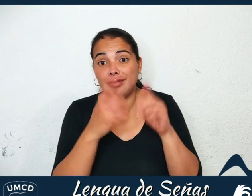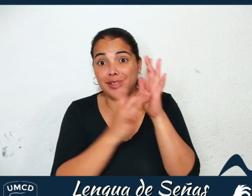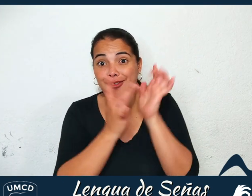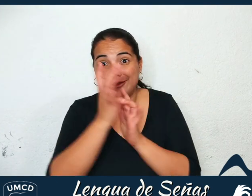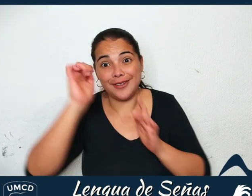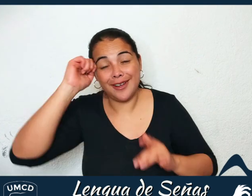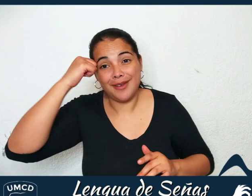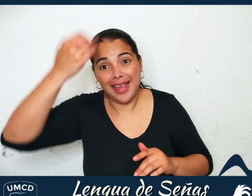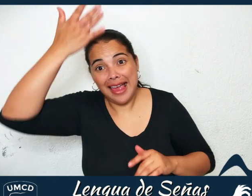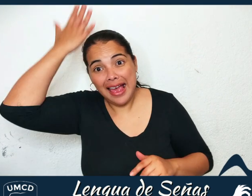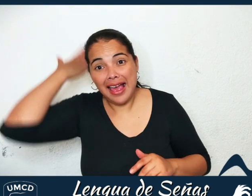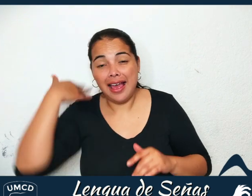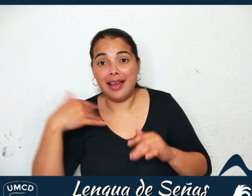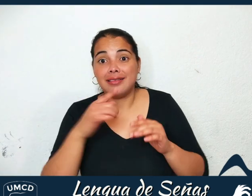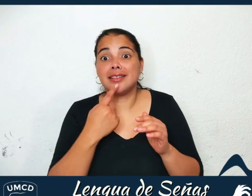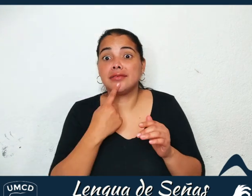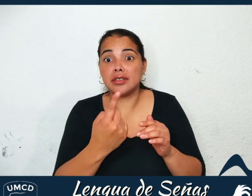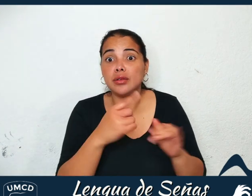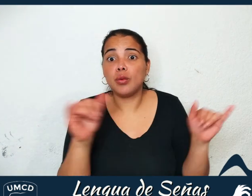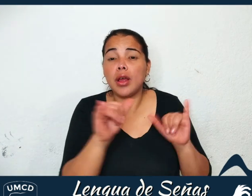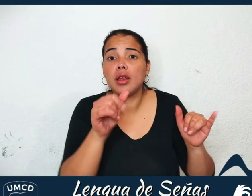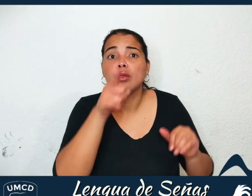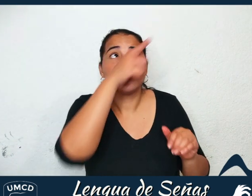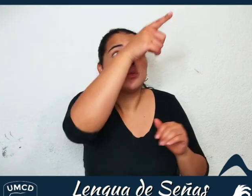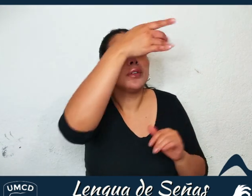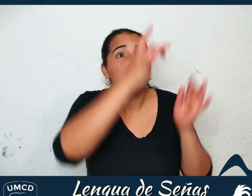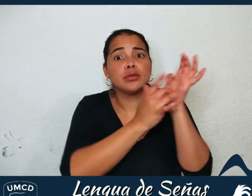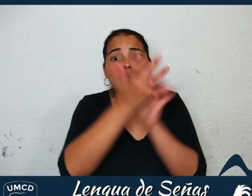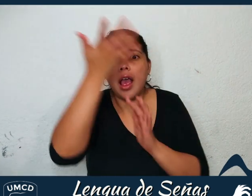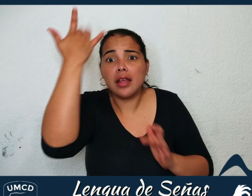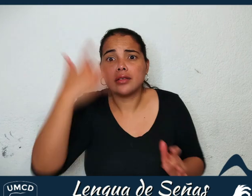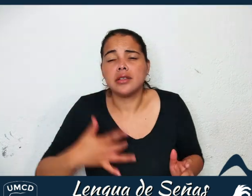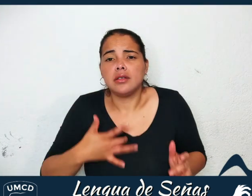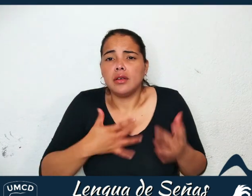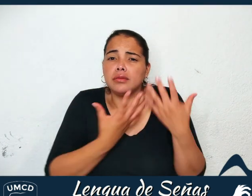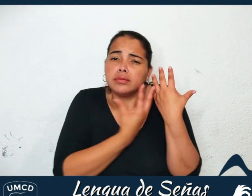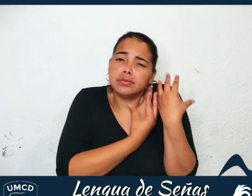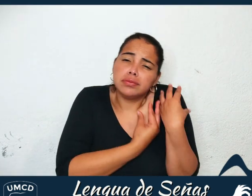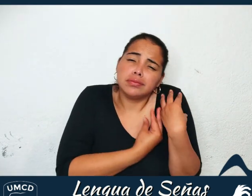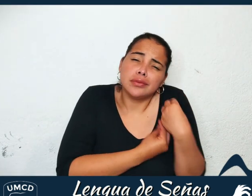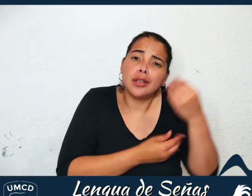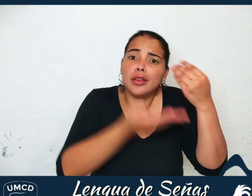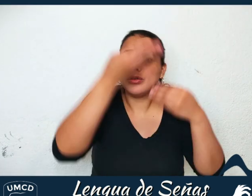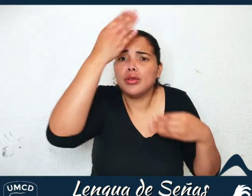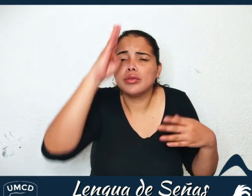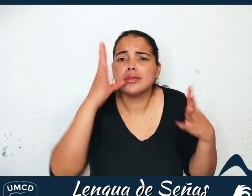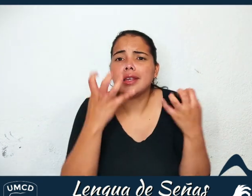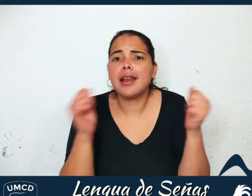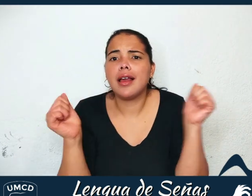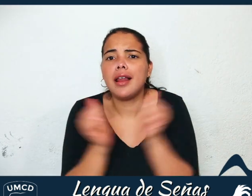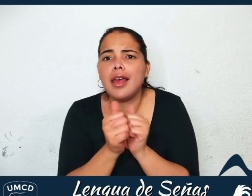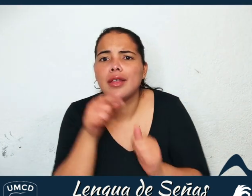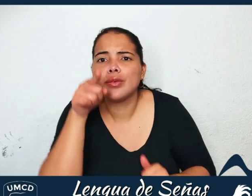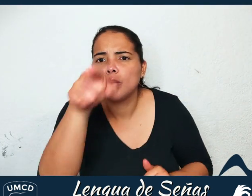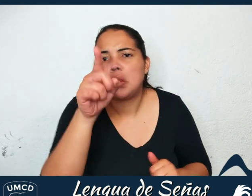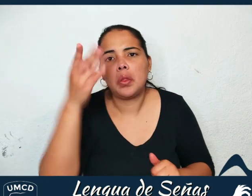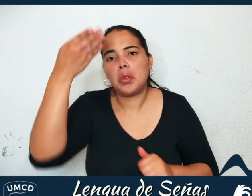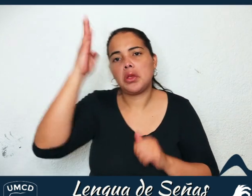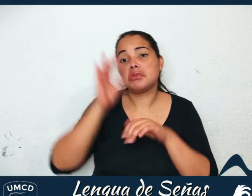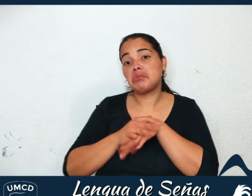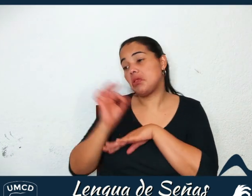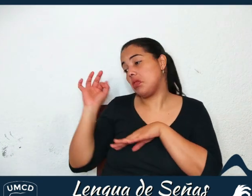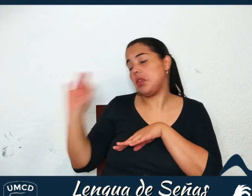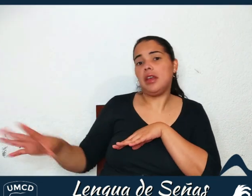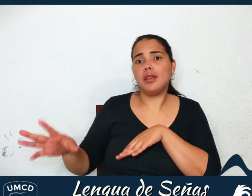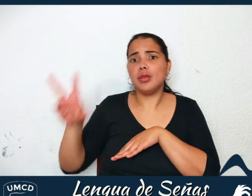hizo referencia al Espíritu Santo, lo nombró como el Consolador, el Paracleto, aquel que fue llamado para estar al lado